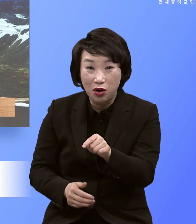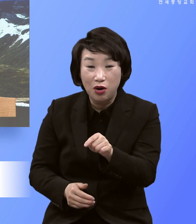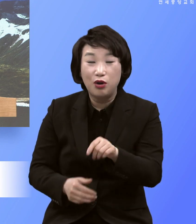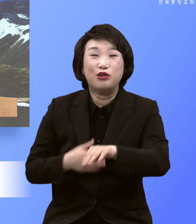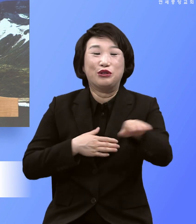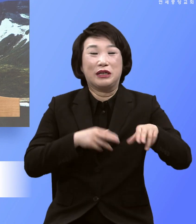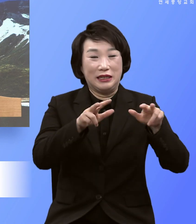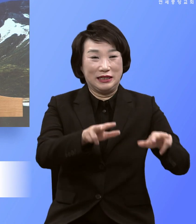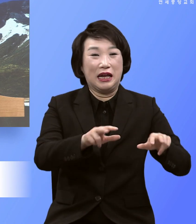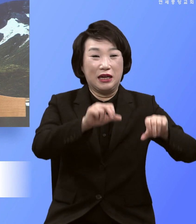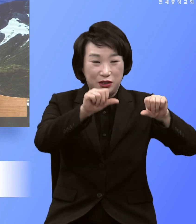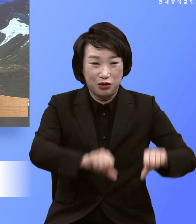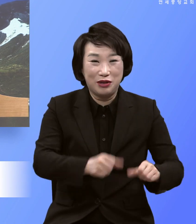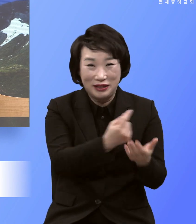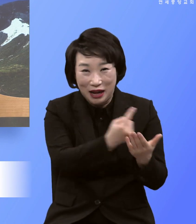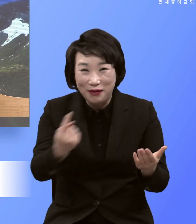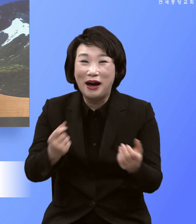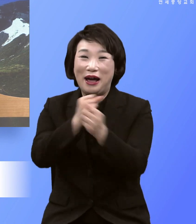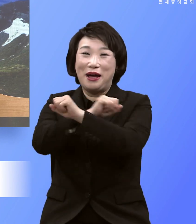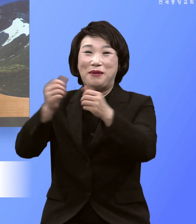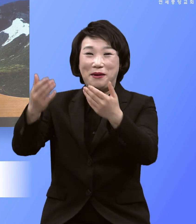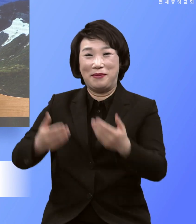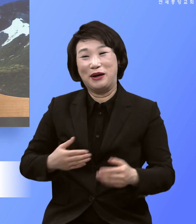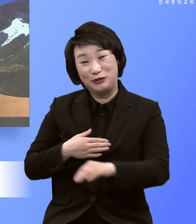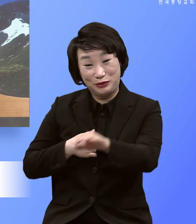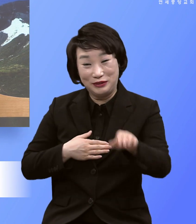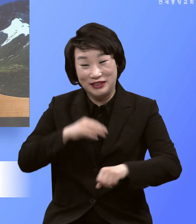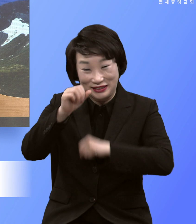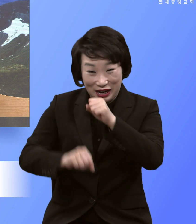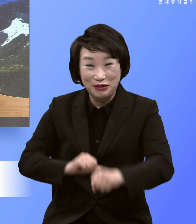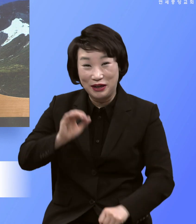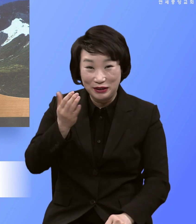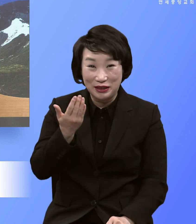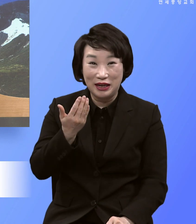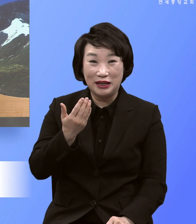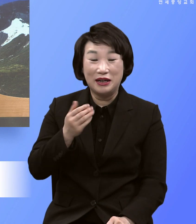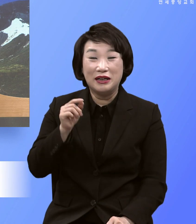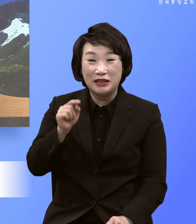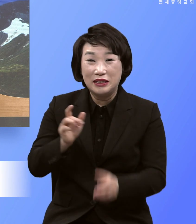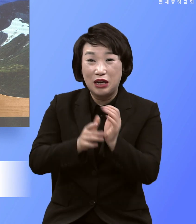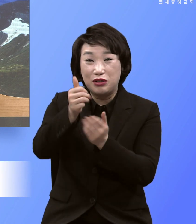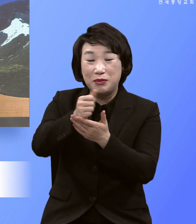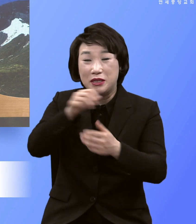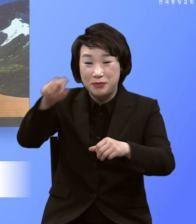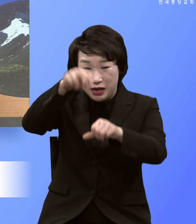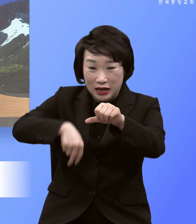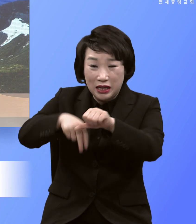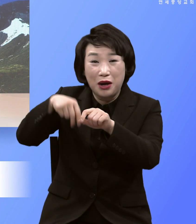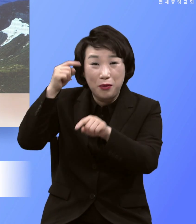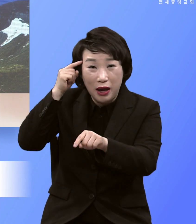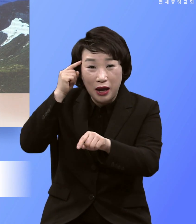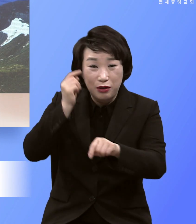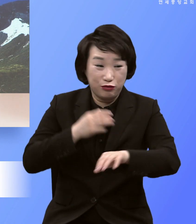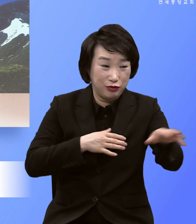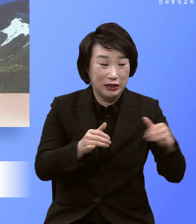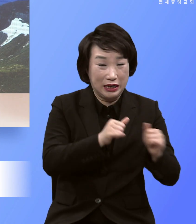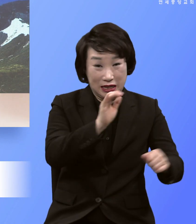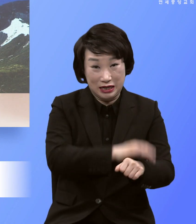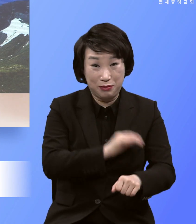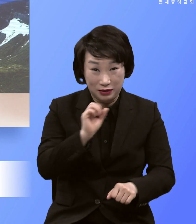우리는 저주에서 해방, 자유. 그가 찔림은 우리의 허물을